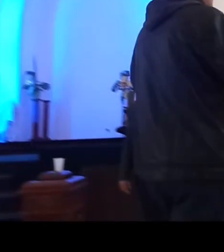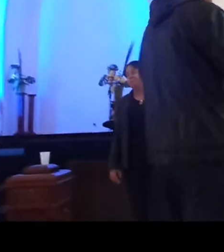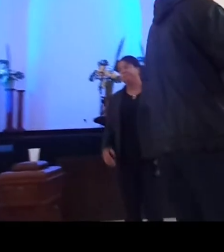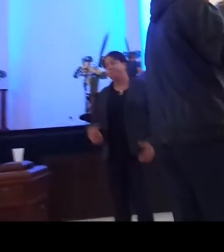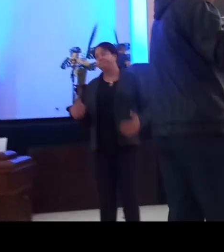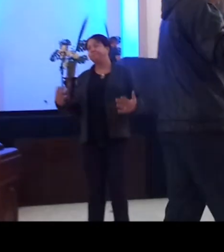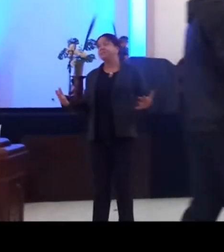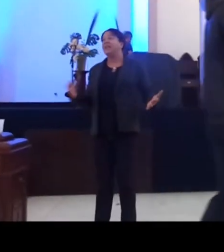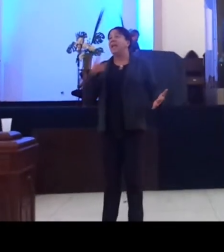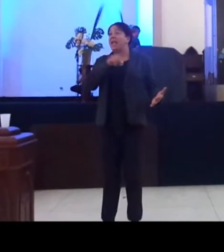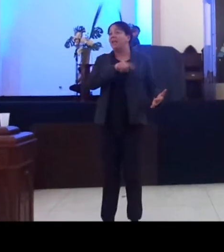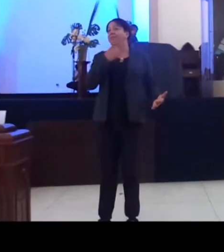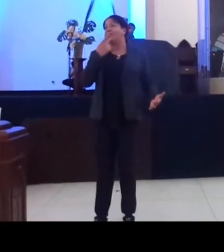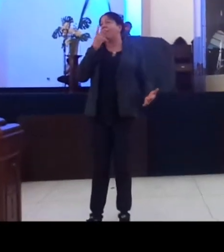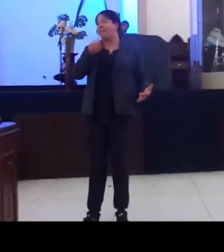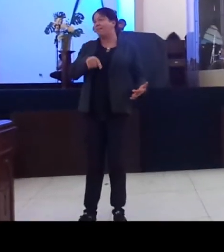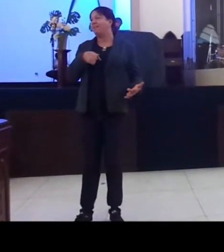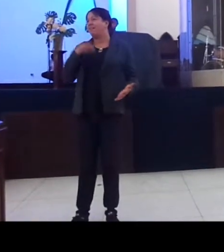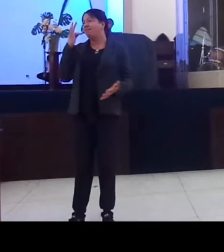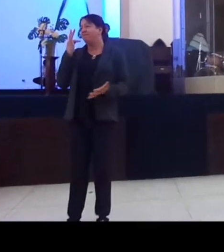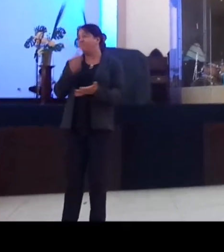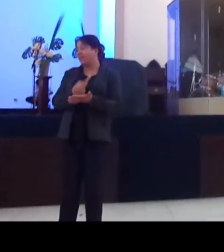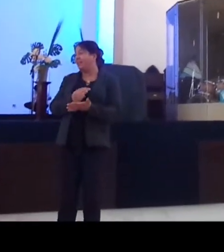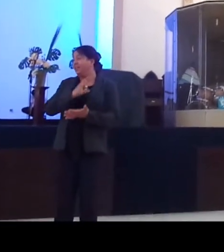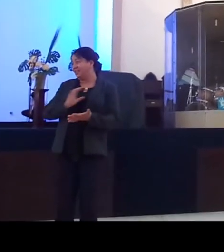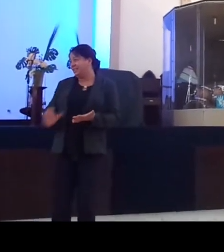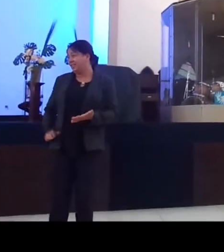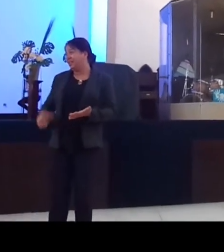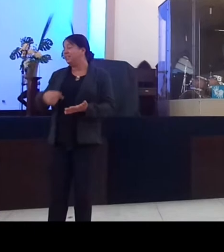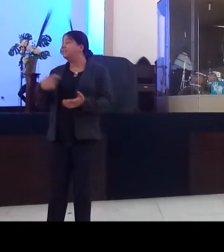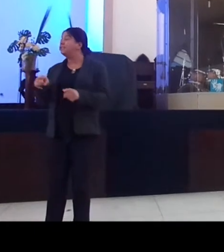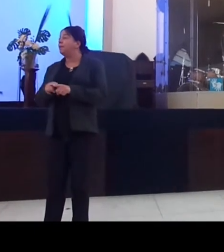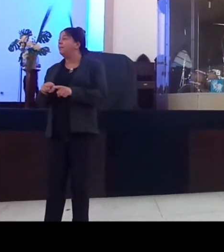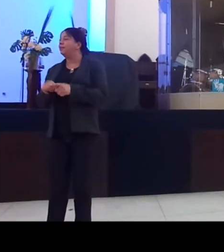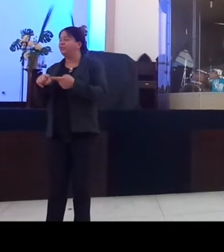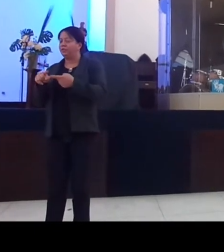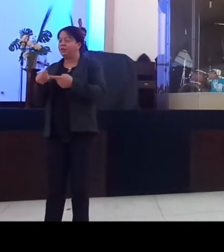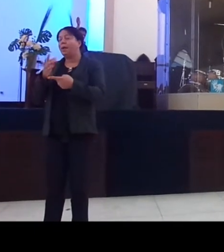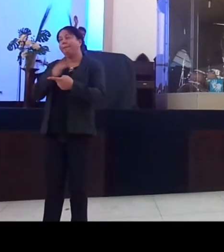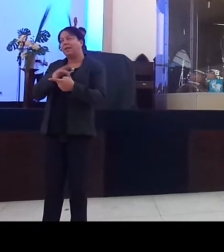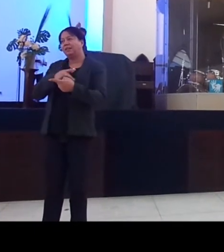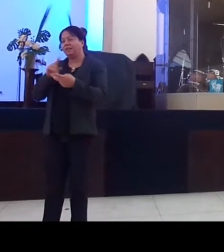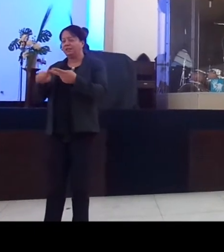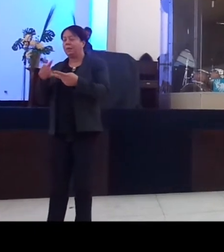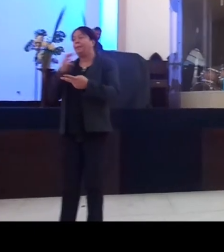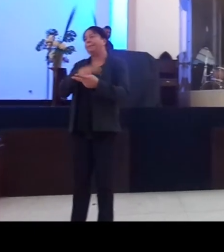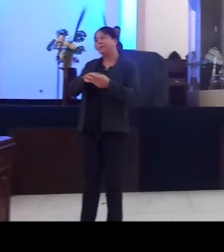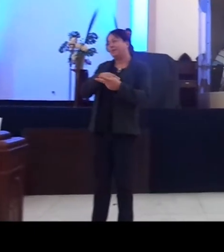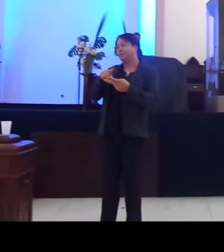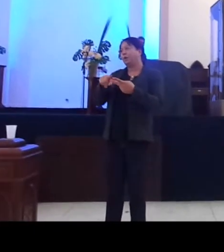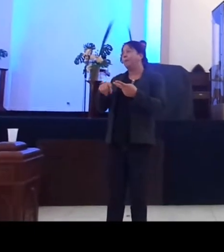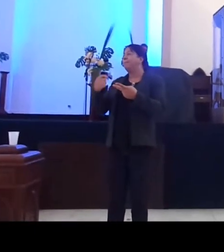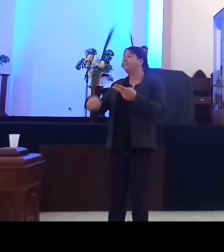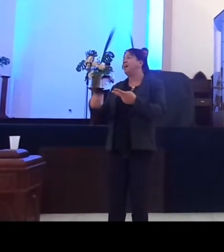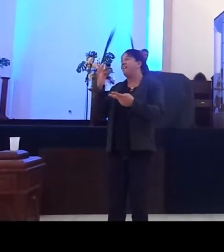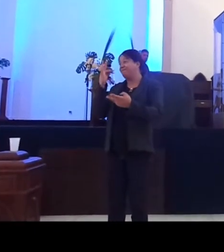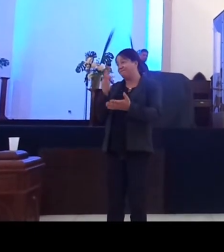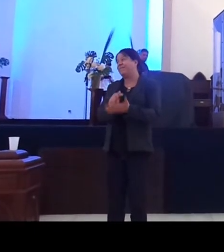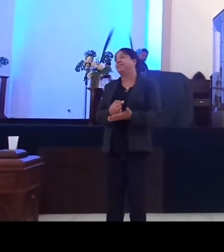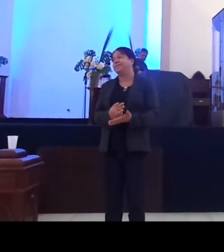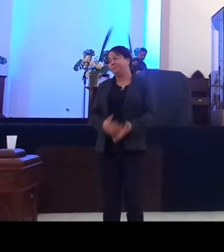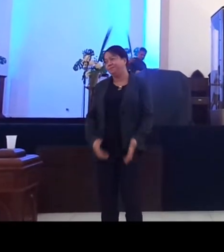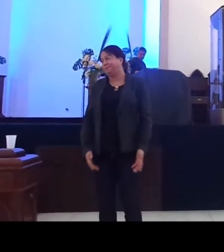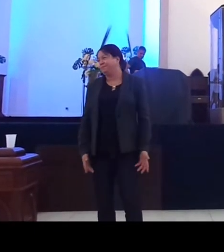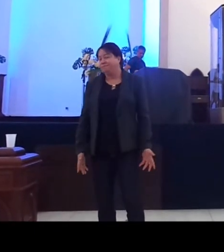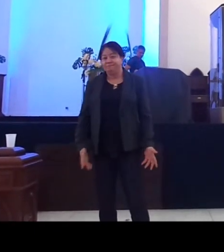pede atos de piedade e atos de misericórdia. Atos de piedade, estudo da